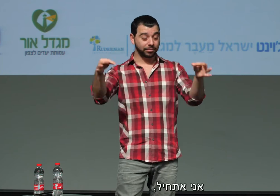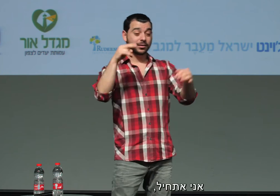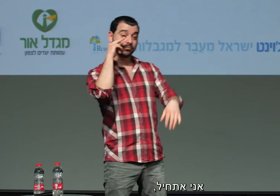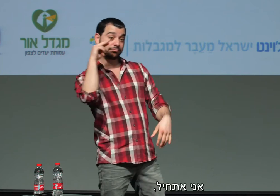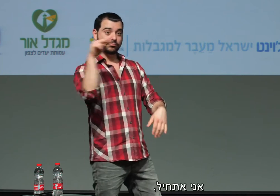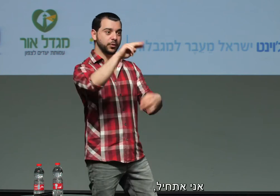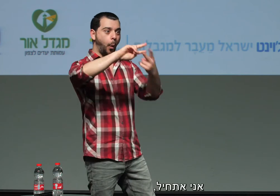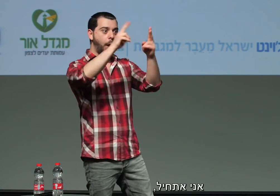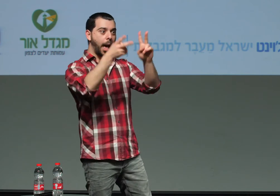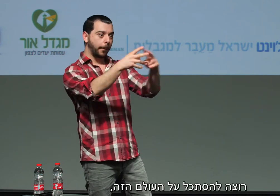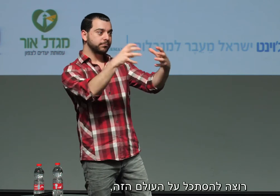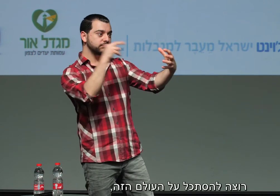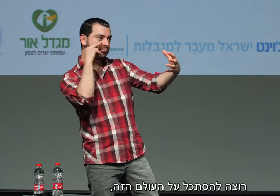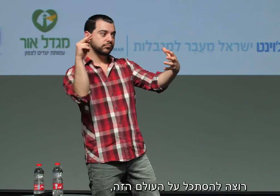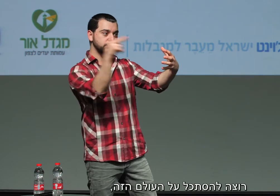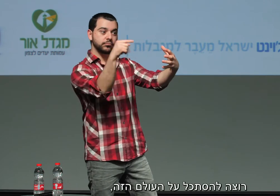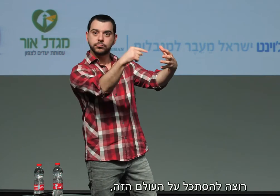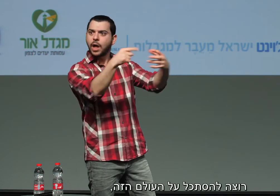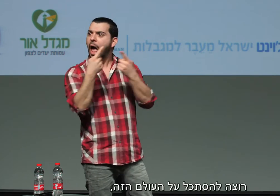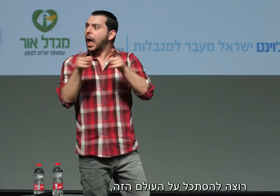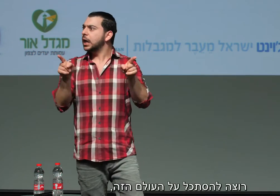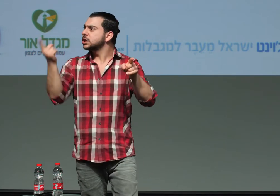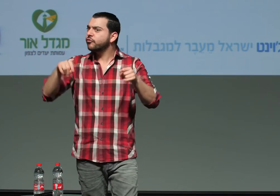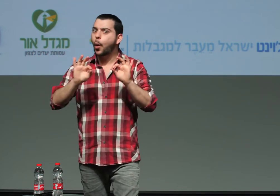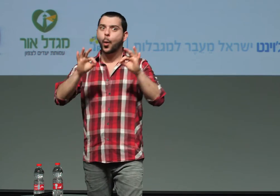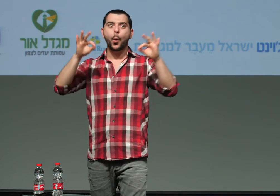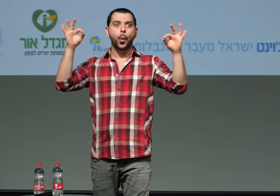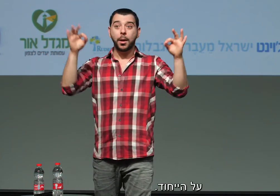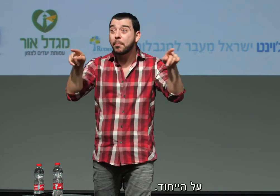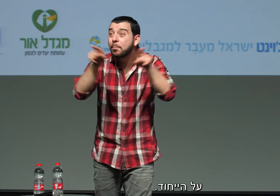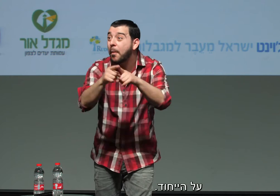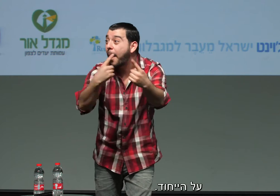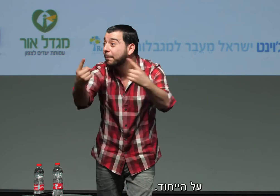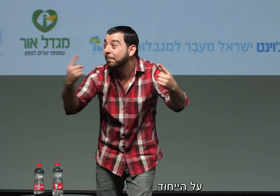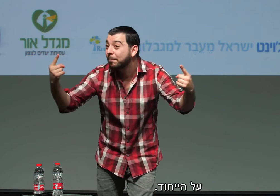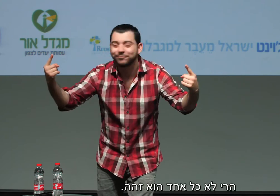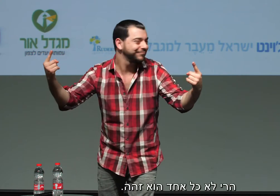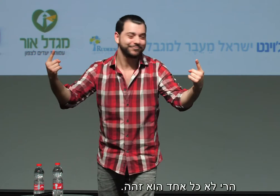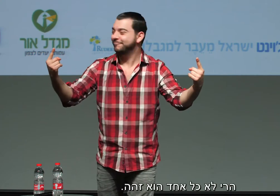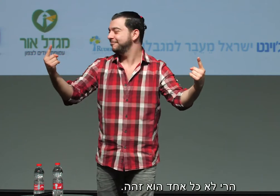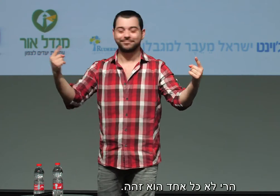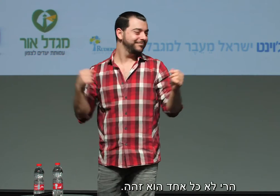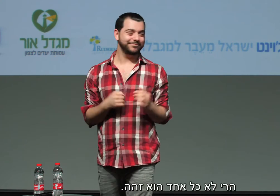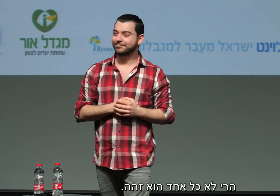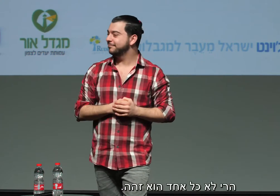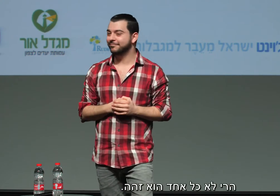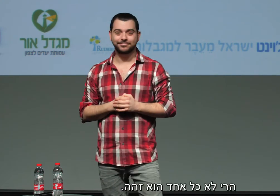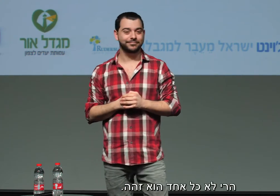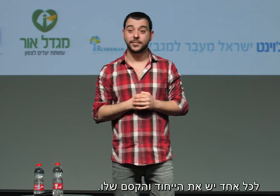אני אתחיל, רוצה להסתכל על העולם הזה, על הייחוד. הרי לא כל אחד הוא זה, לכל